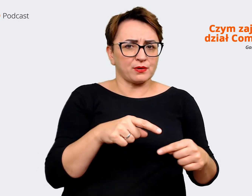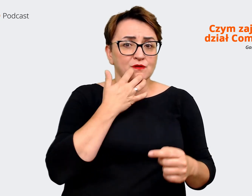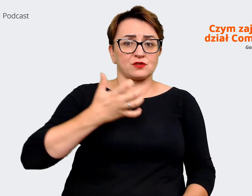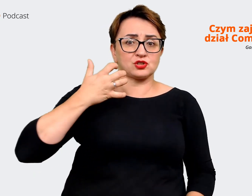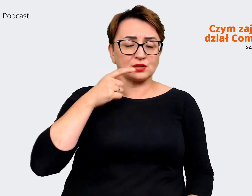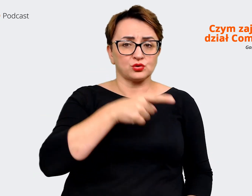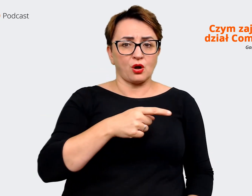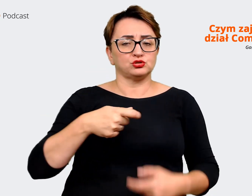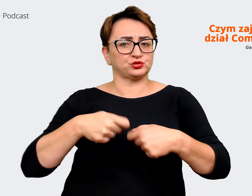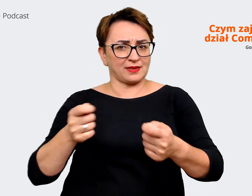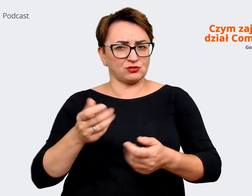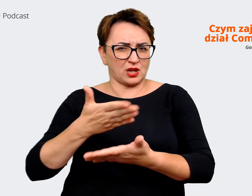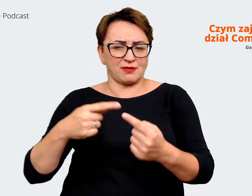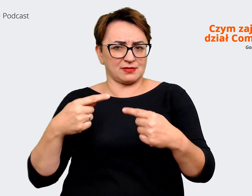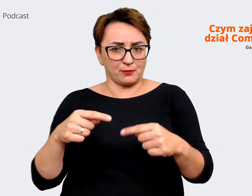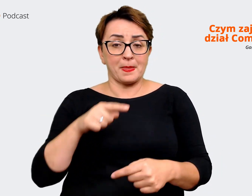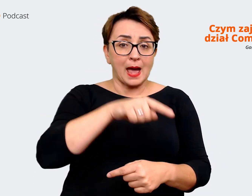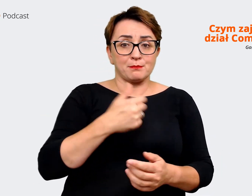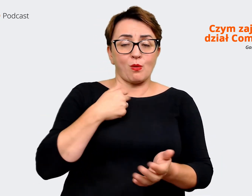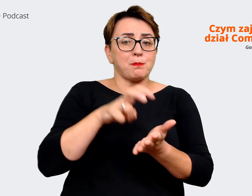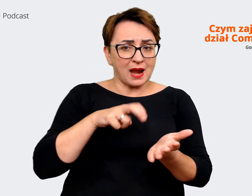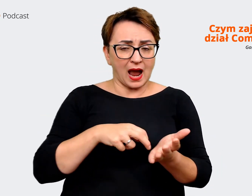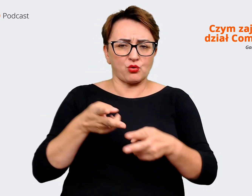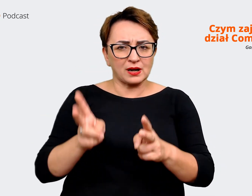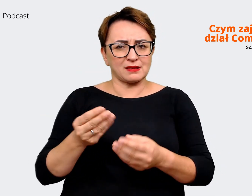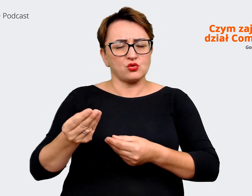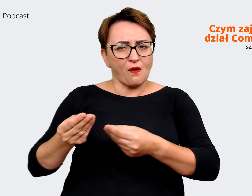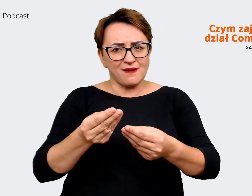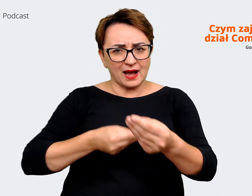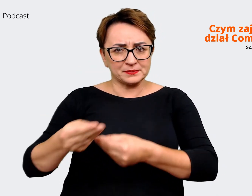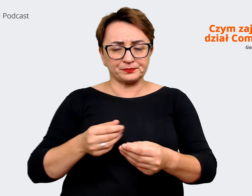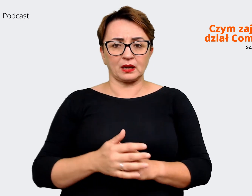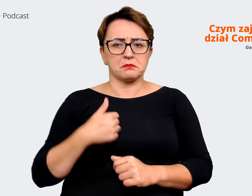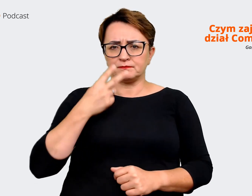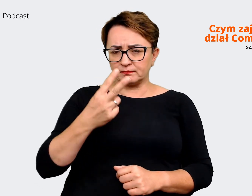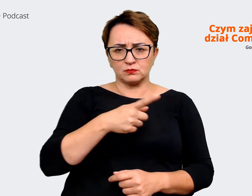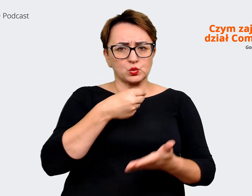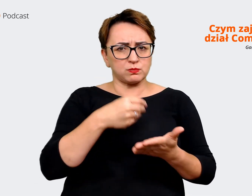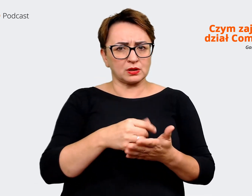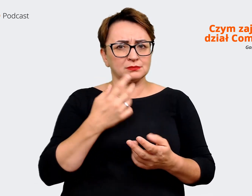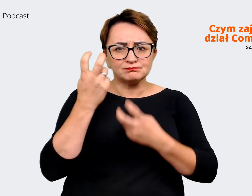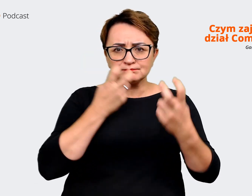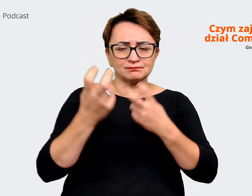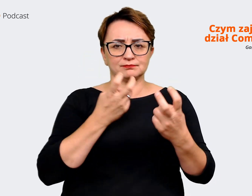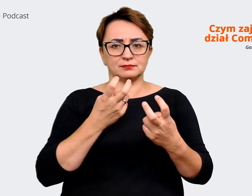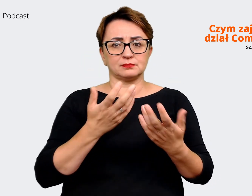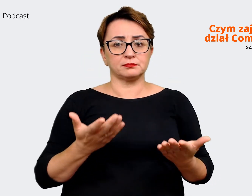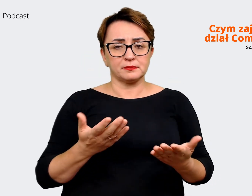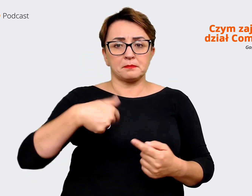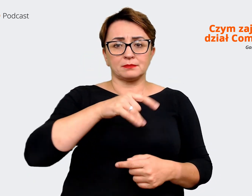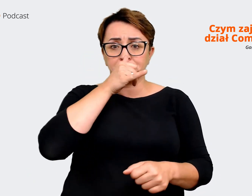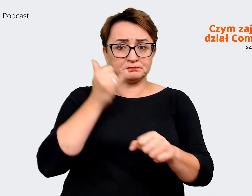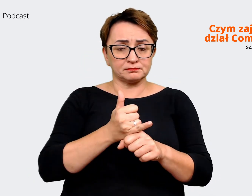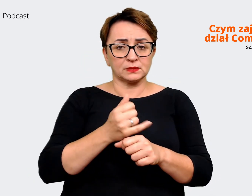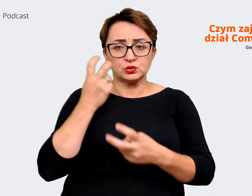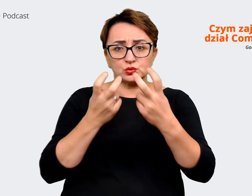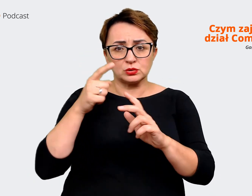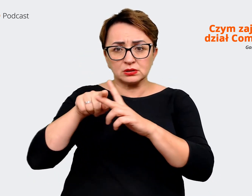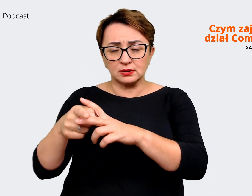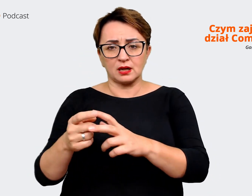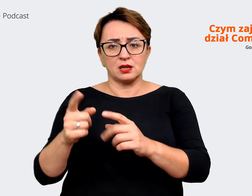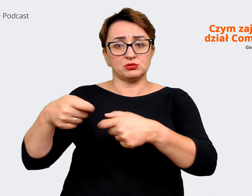inni sprzedający. Rolą 1P było uzupełnianie tych luk produktowych i cenowych i oferowanie atrakcyjnych towarów w atrakcyjnych cenach,